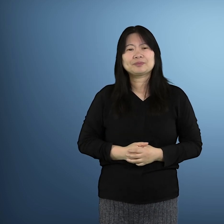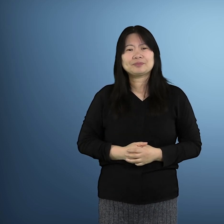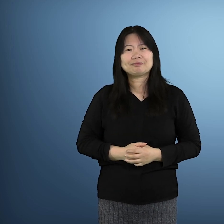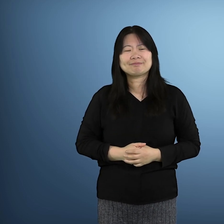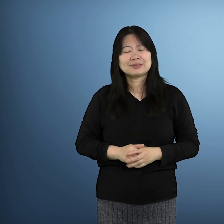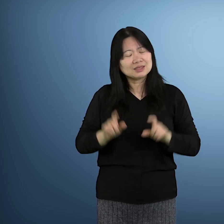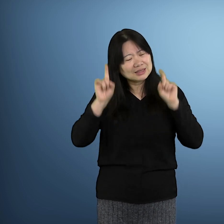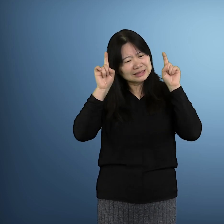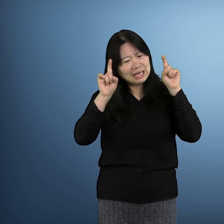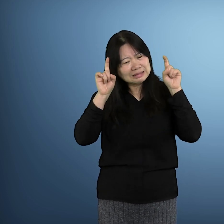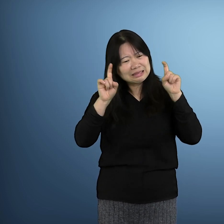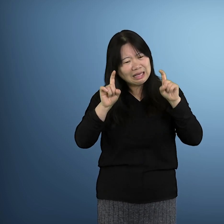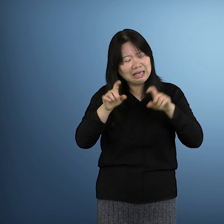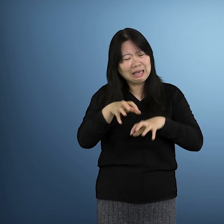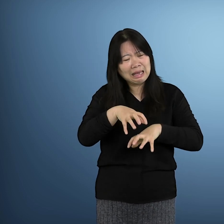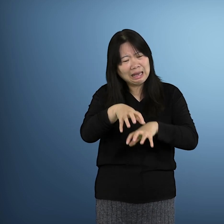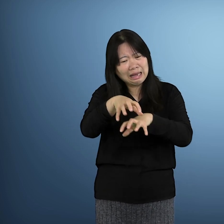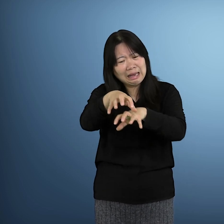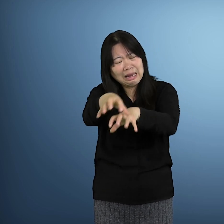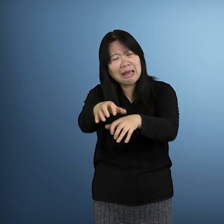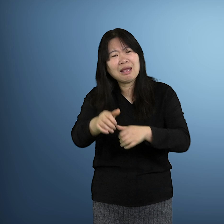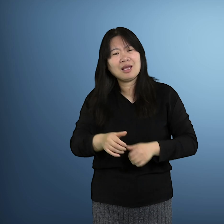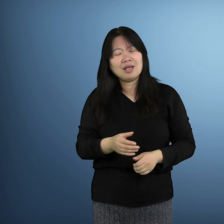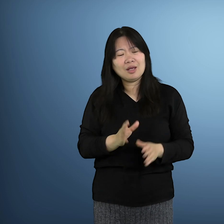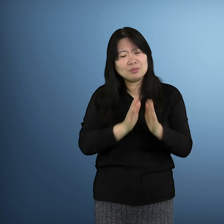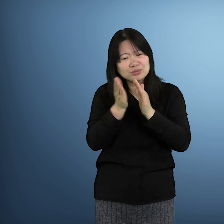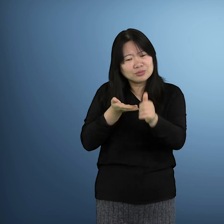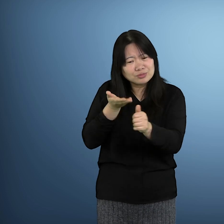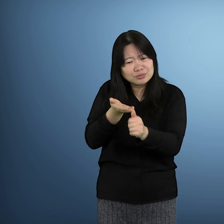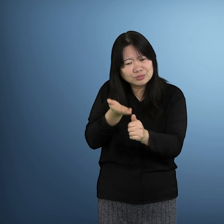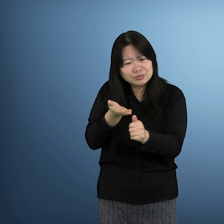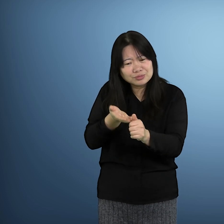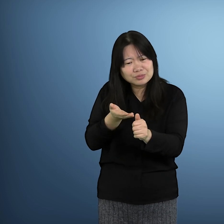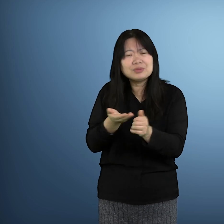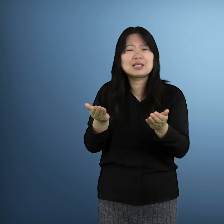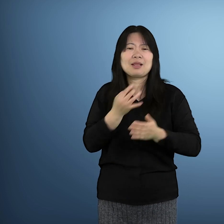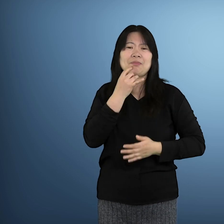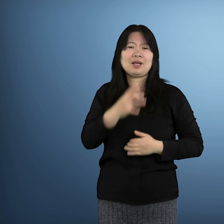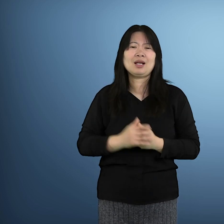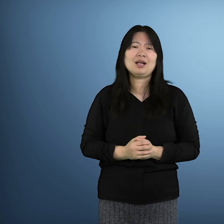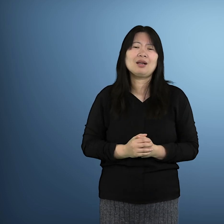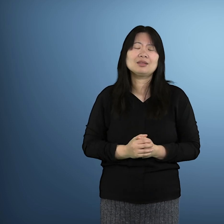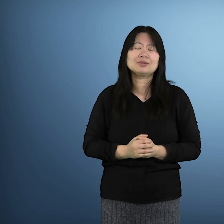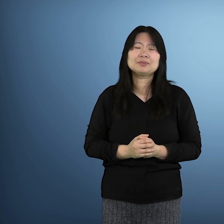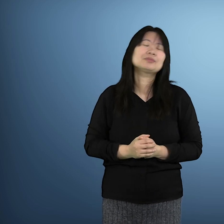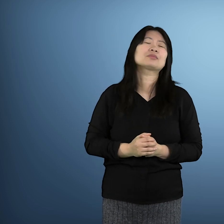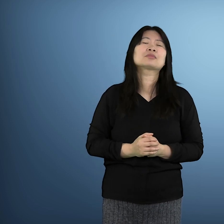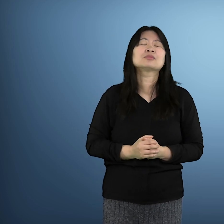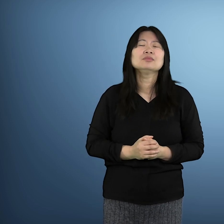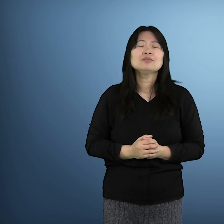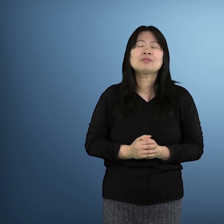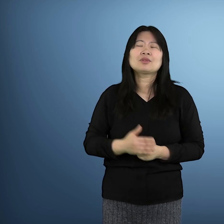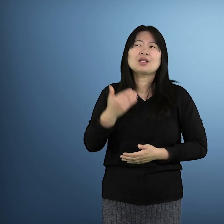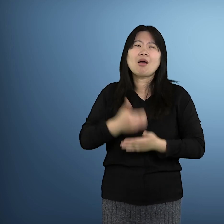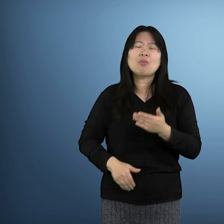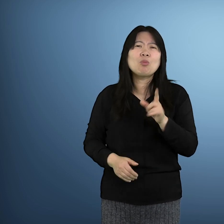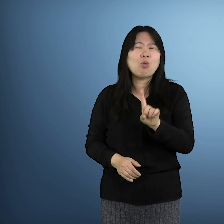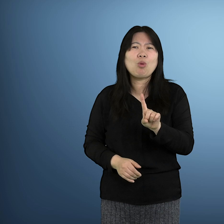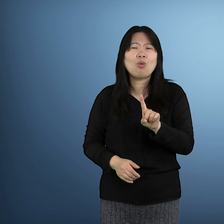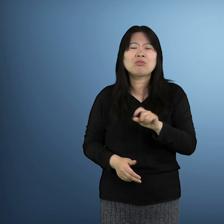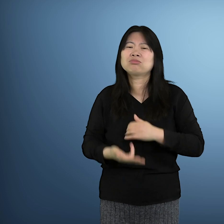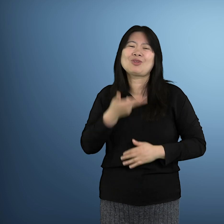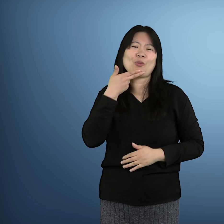몰려다니는 양떼를 쫓아다니면서 풀을 먹이고 뭐가 남았겠어요?